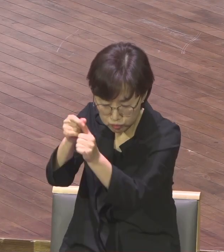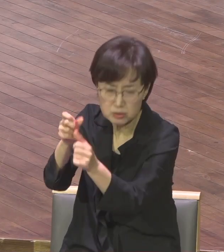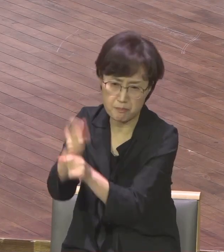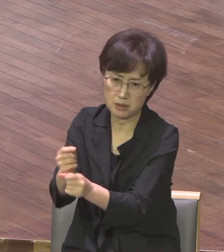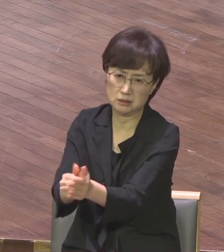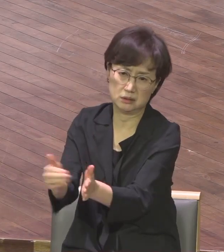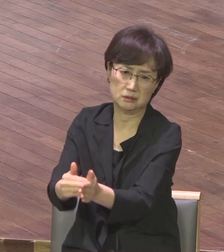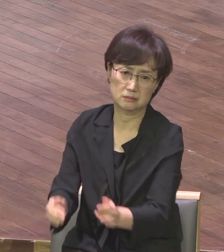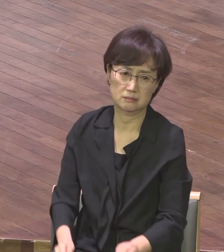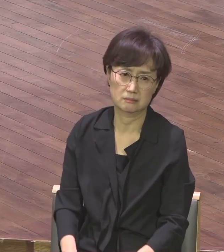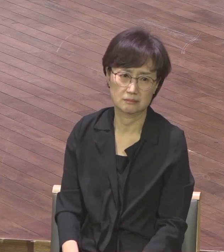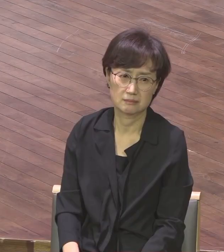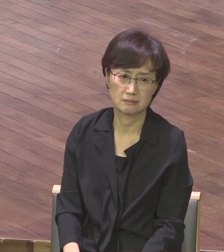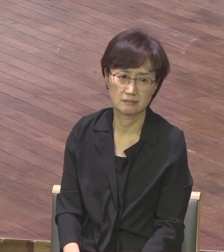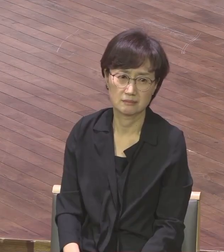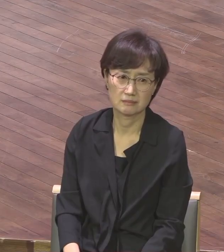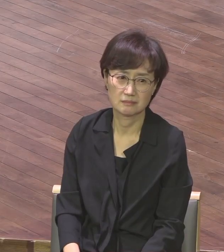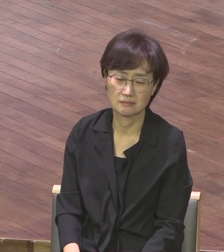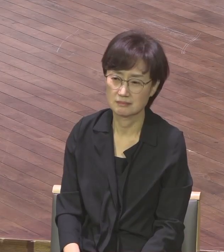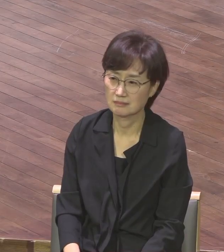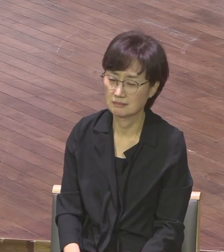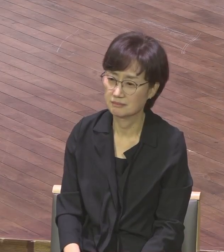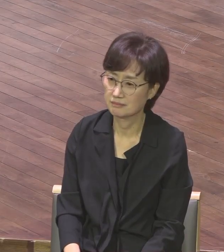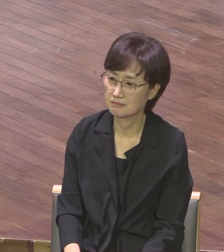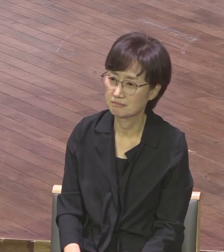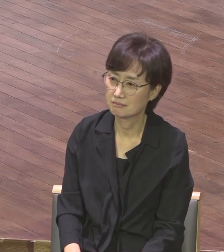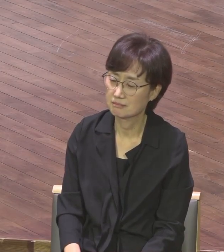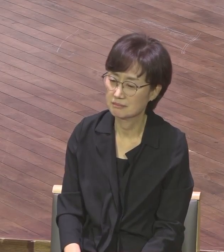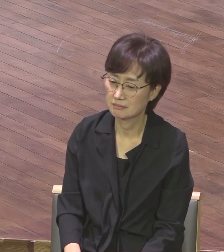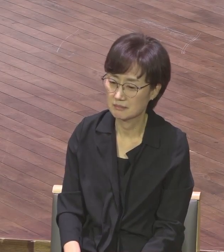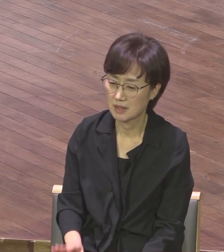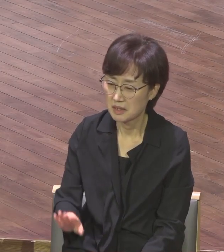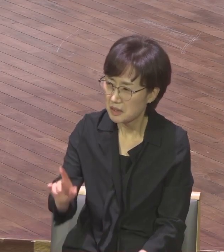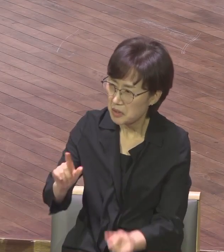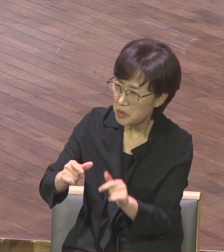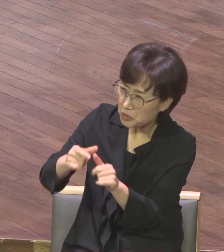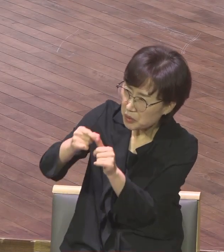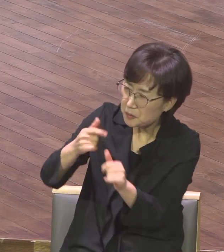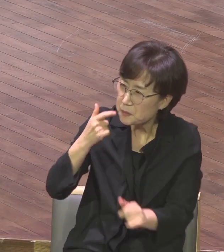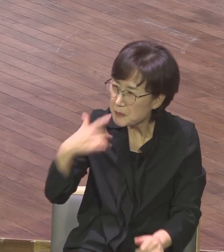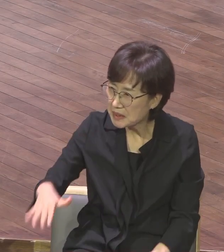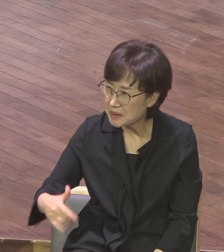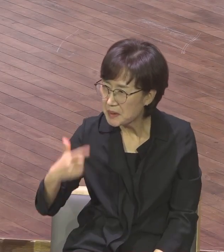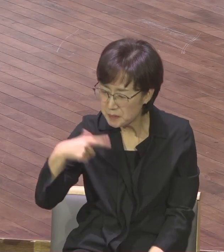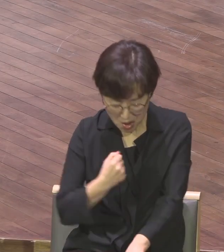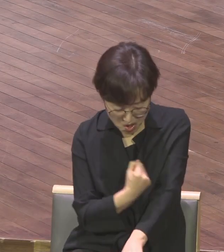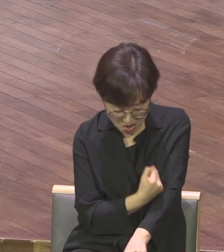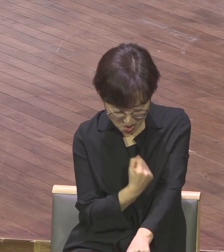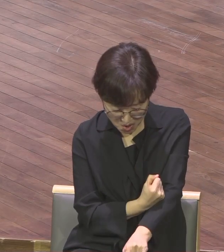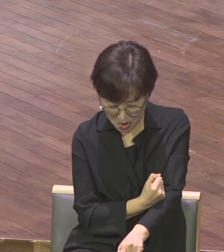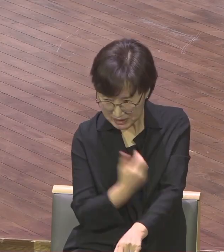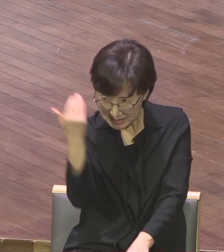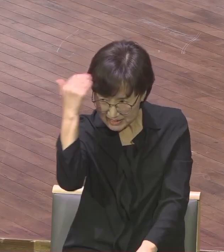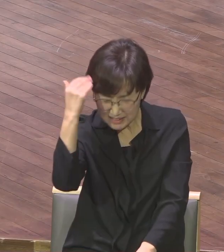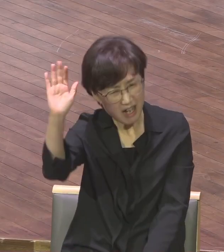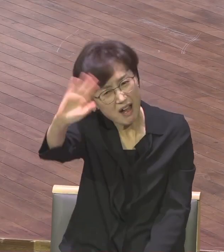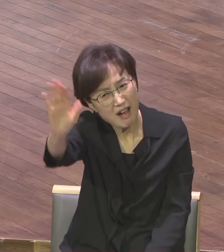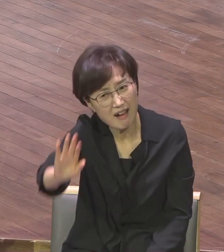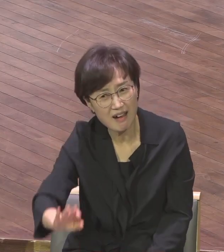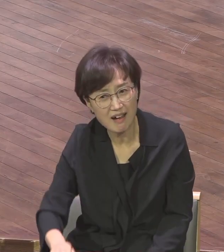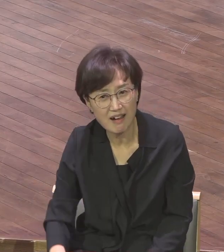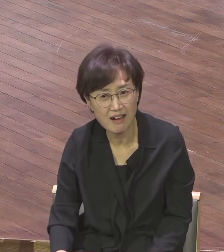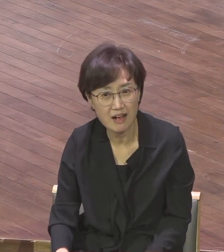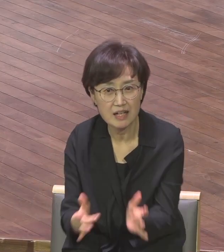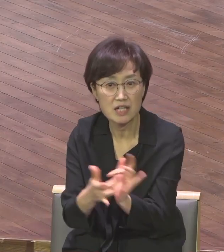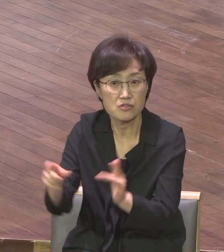아멘. 끝났습니다. 뭐 더 이상 뭘 그렇게 보태면 안 돼요. 더 할 것도 뺄 것도 없어요. 예수 믿는다, 구원